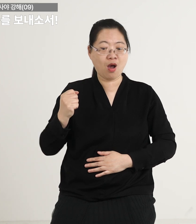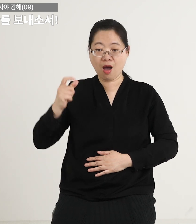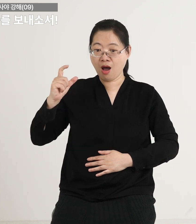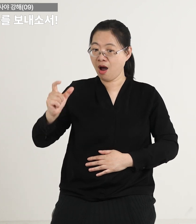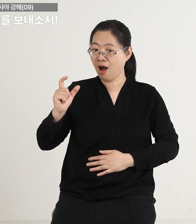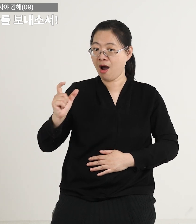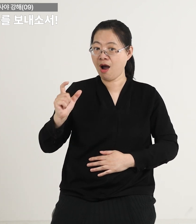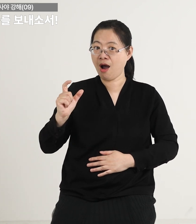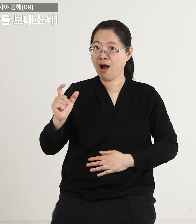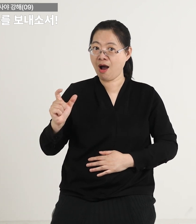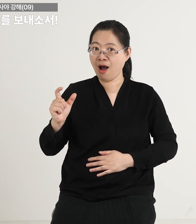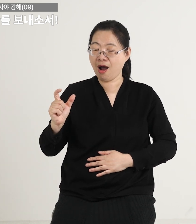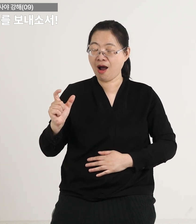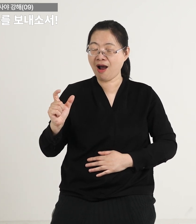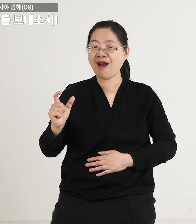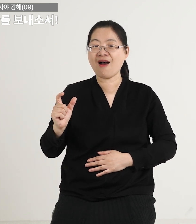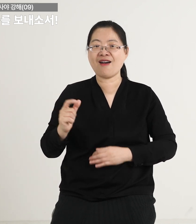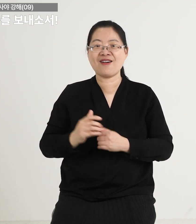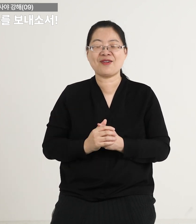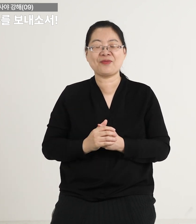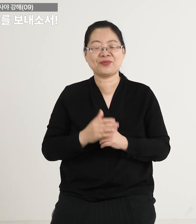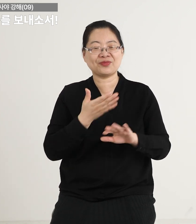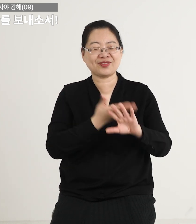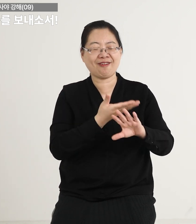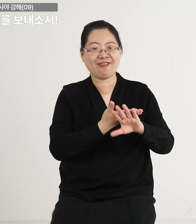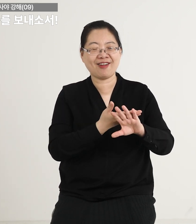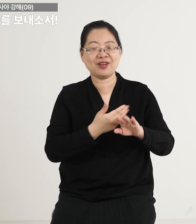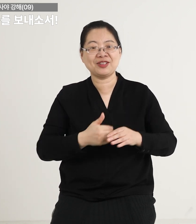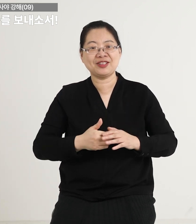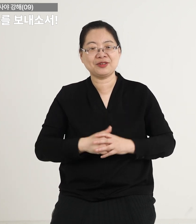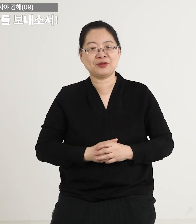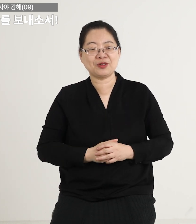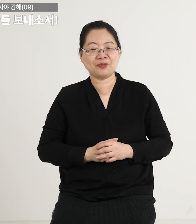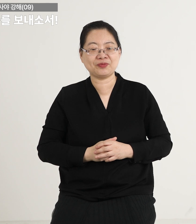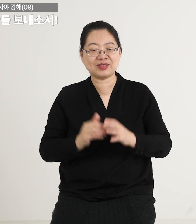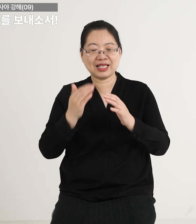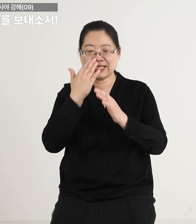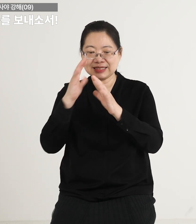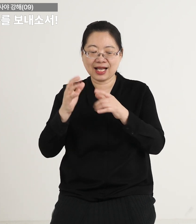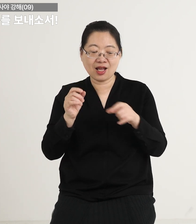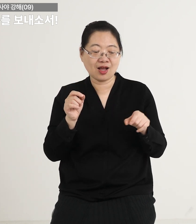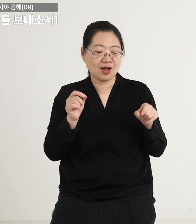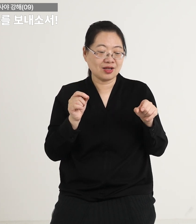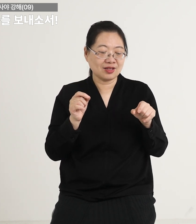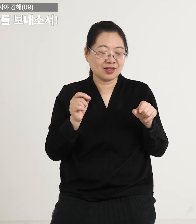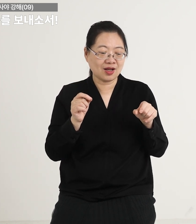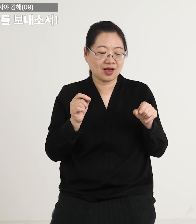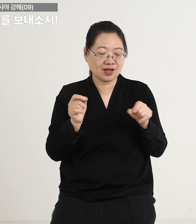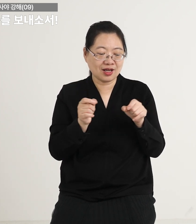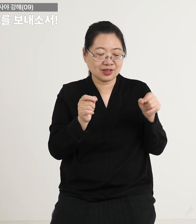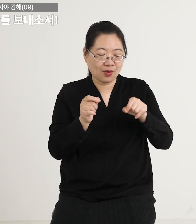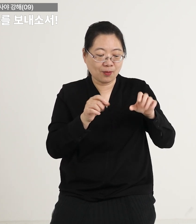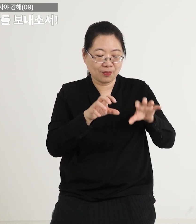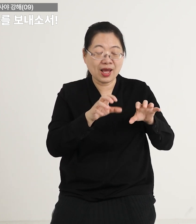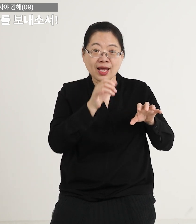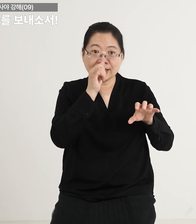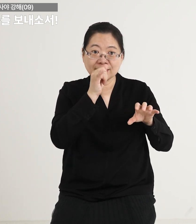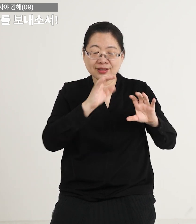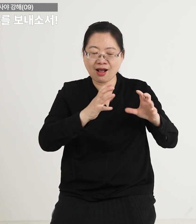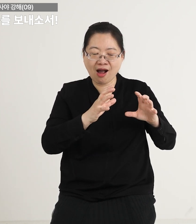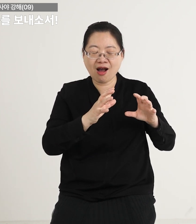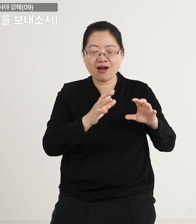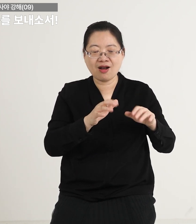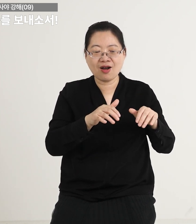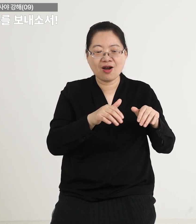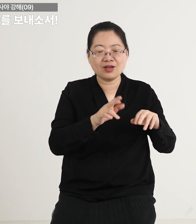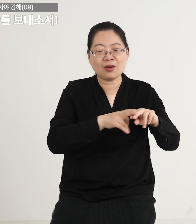융성했던 시대인지 다른 옆에 나라들이 조공을 다 바치던 때예요.